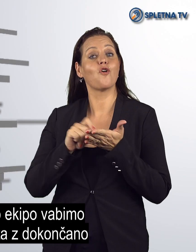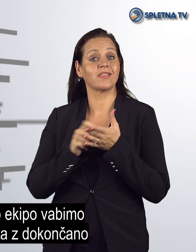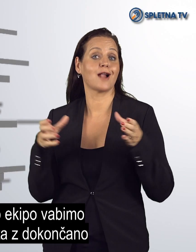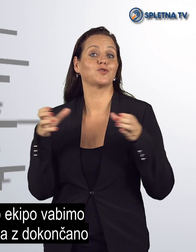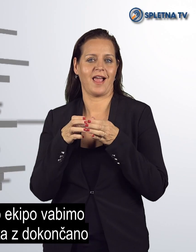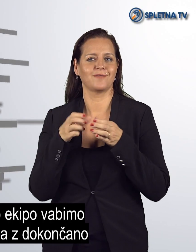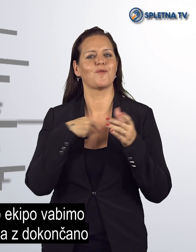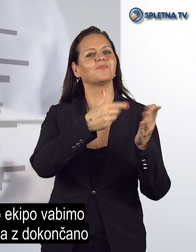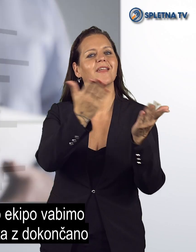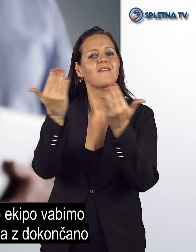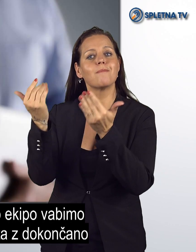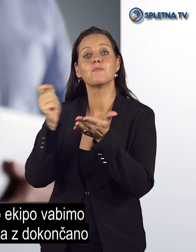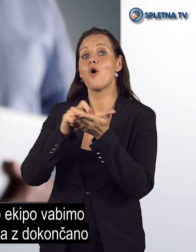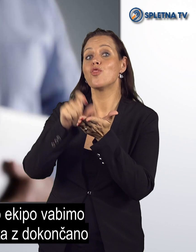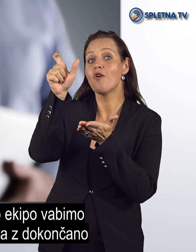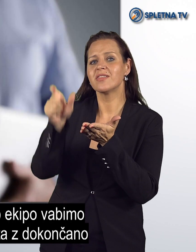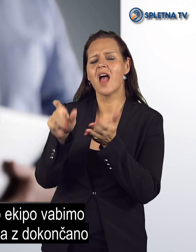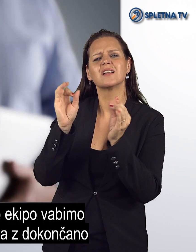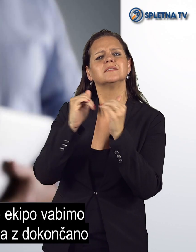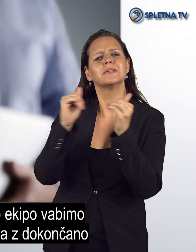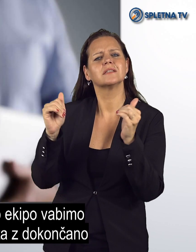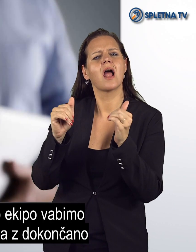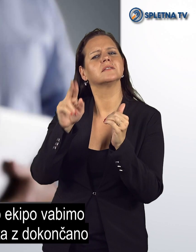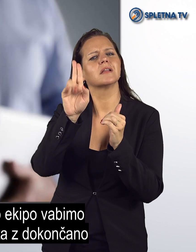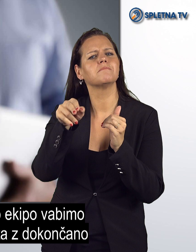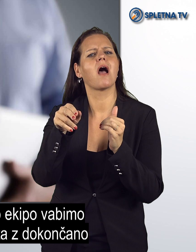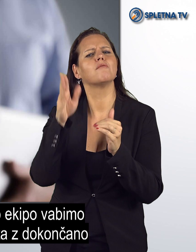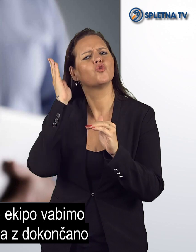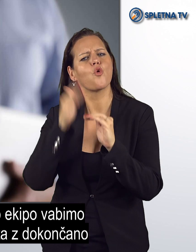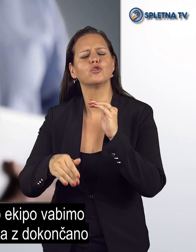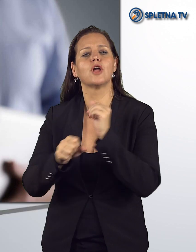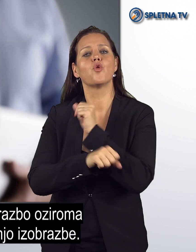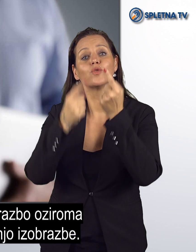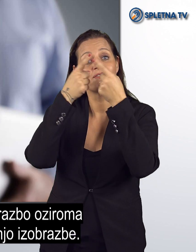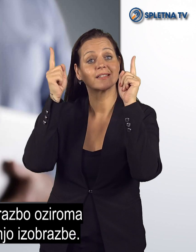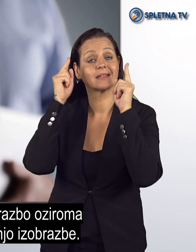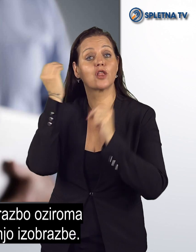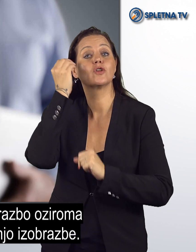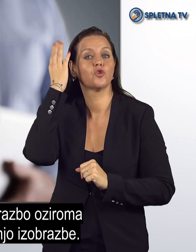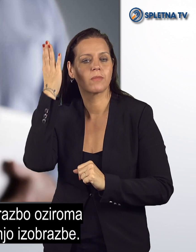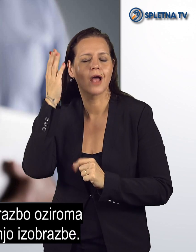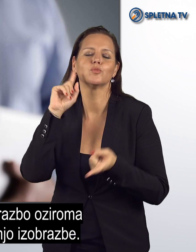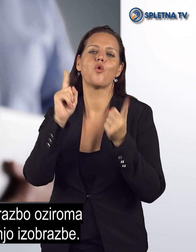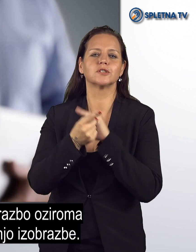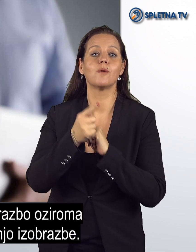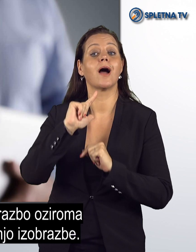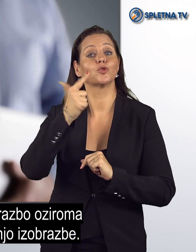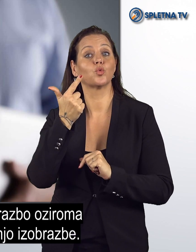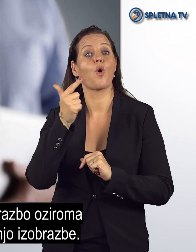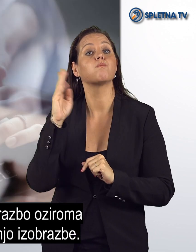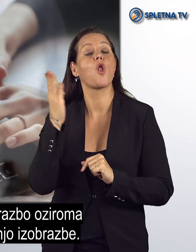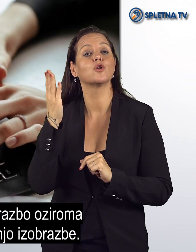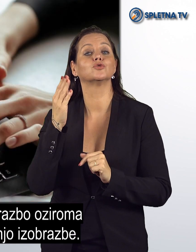V našo novinarsko ekipo vabimo novinarja specialista z dokončano univerzitetno izobrazbo oziroma drugo bolonjsko